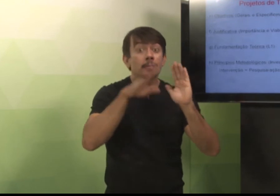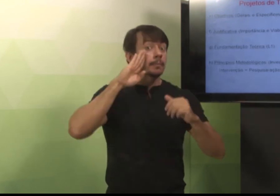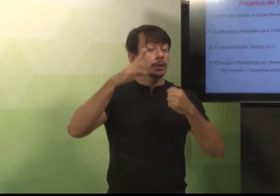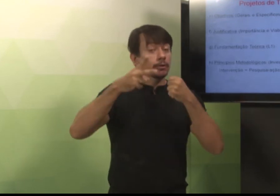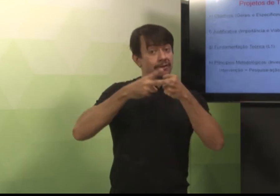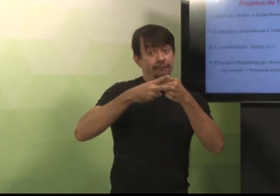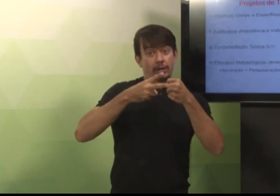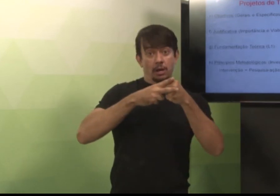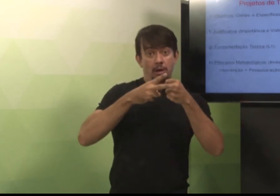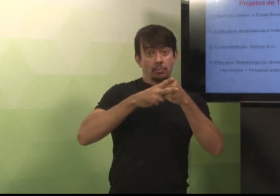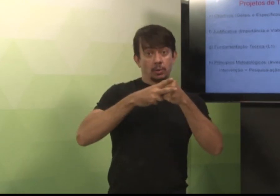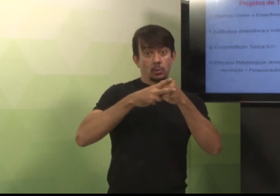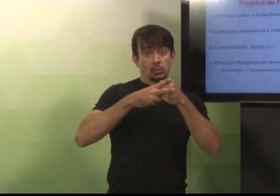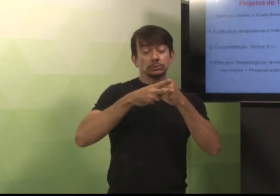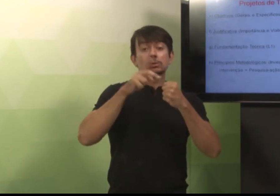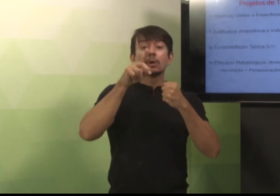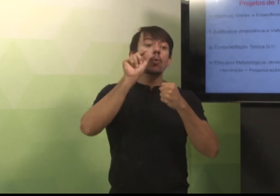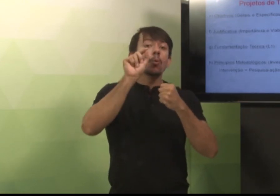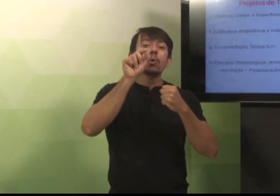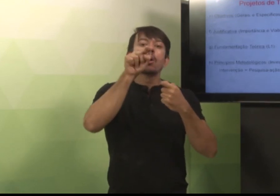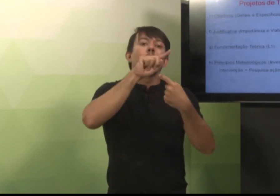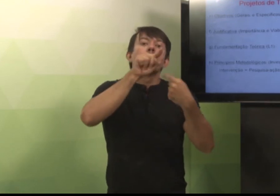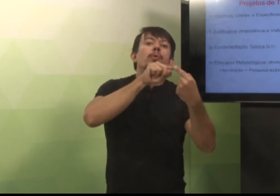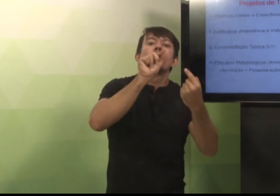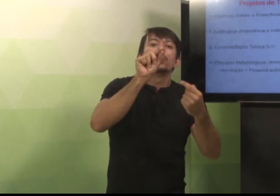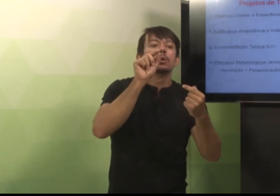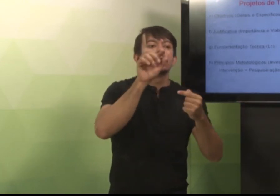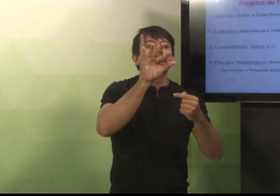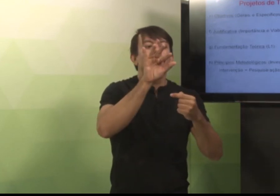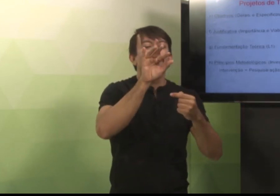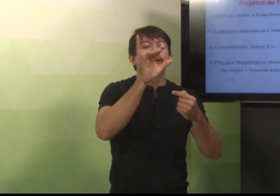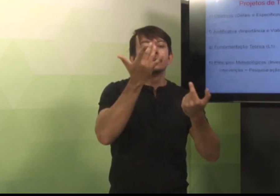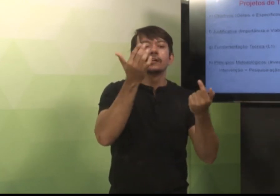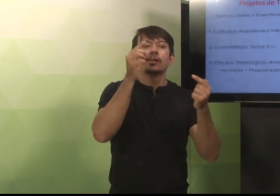vai ver que há vários verbos para o objetivo.